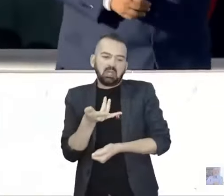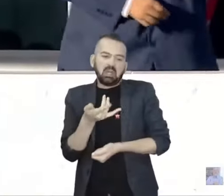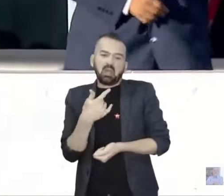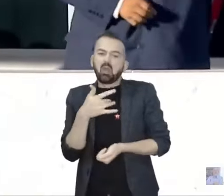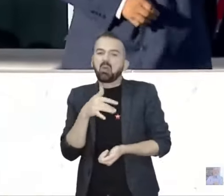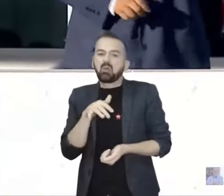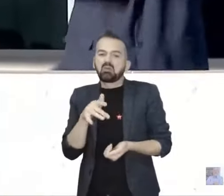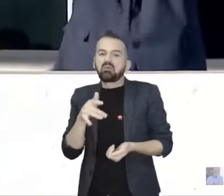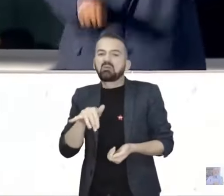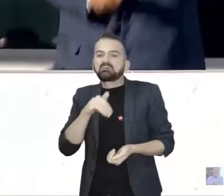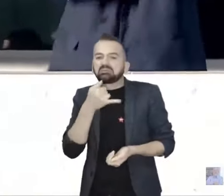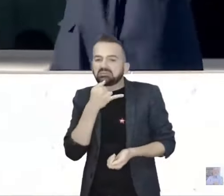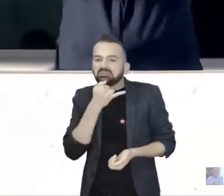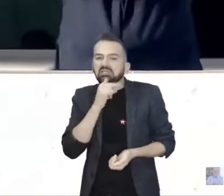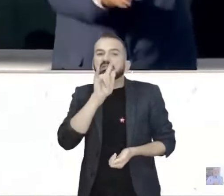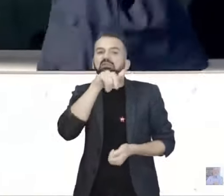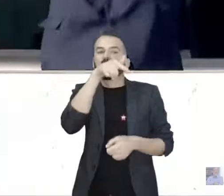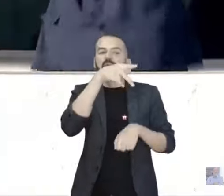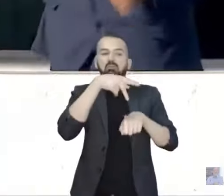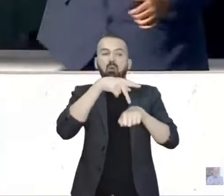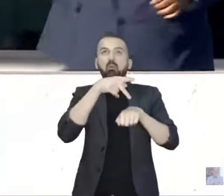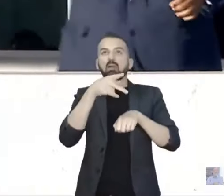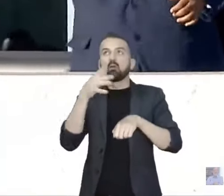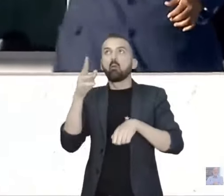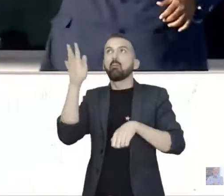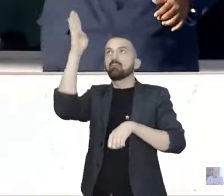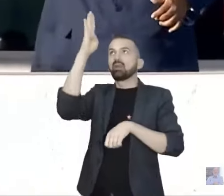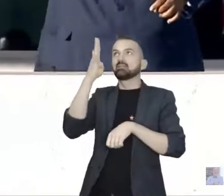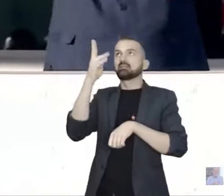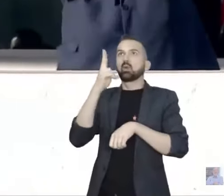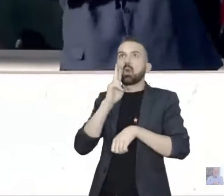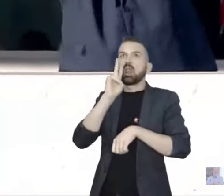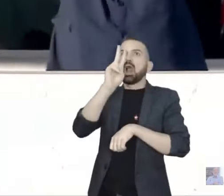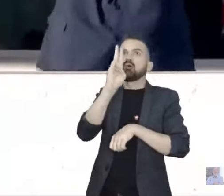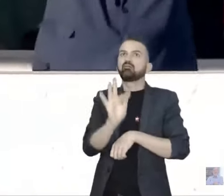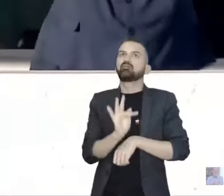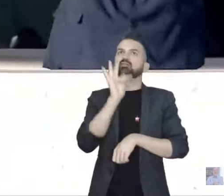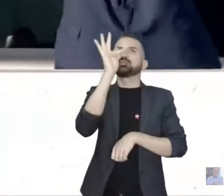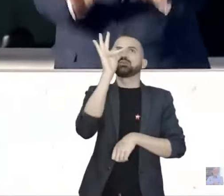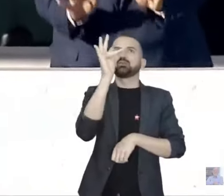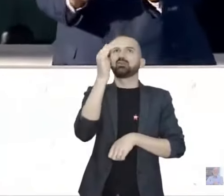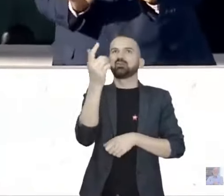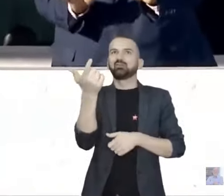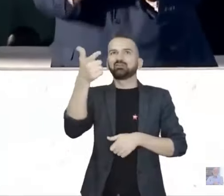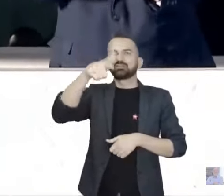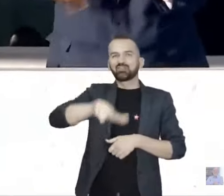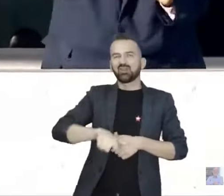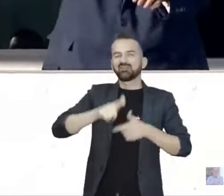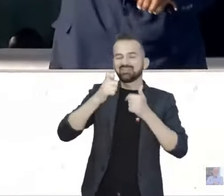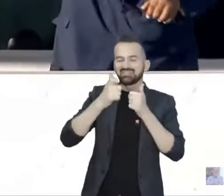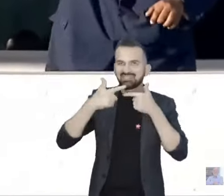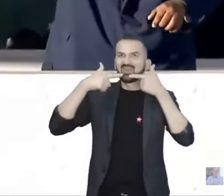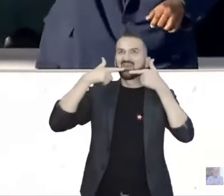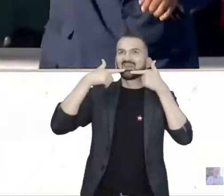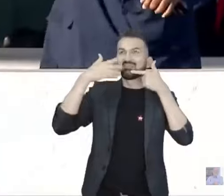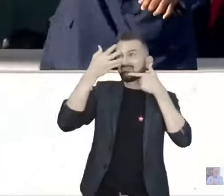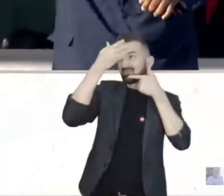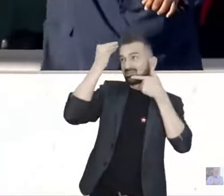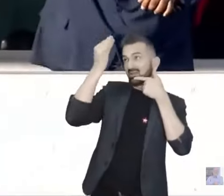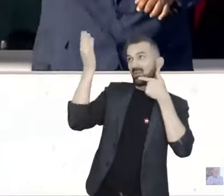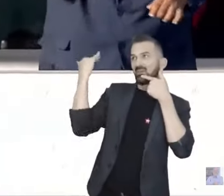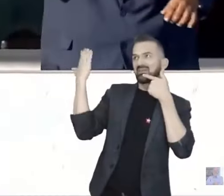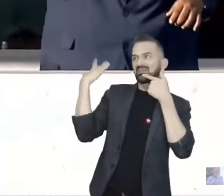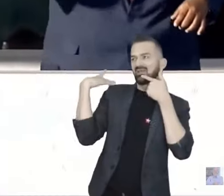de o Brasil olhar para a frente e voltar a sorrir. Vamos virar esta página e escrever em conjunto um